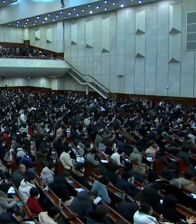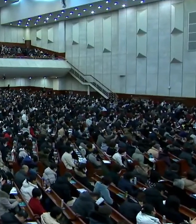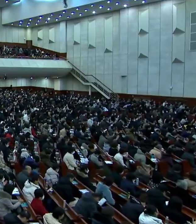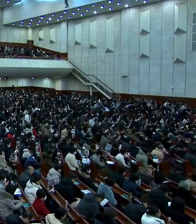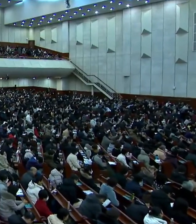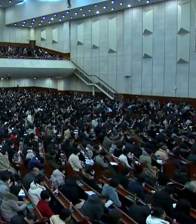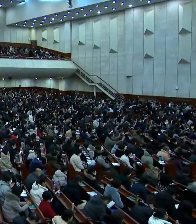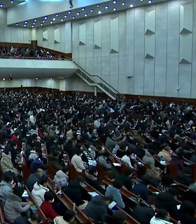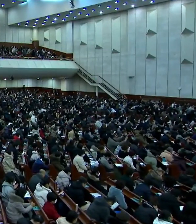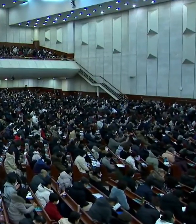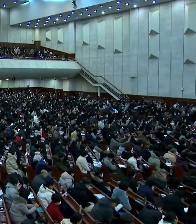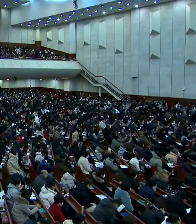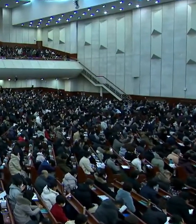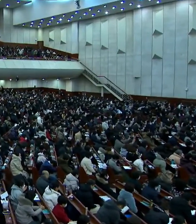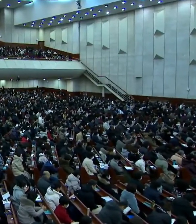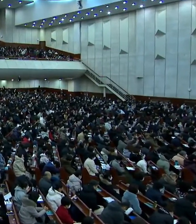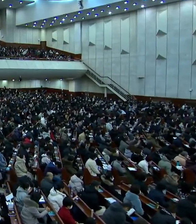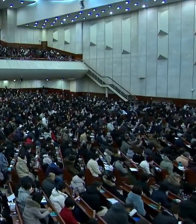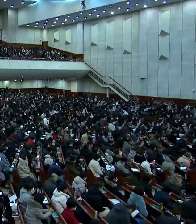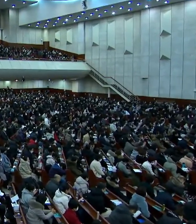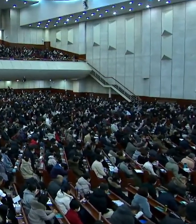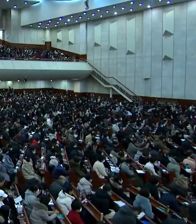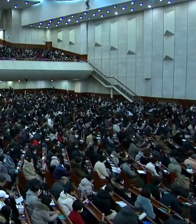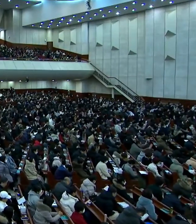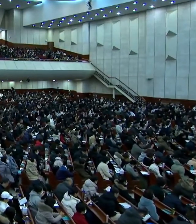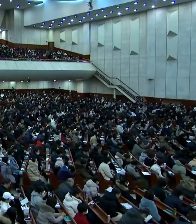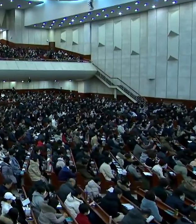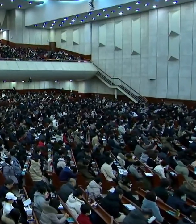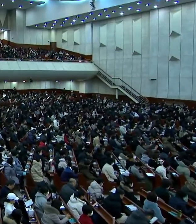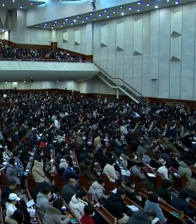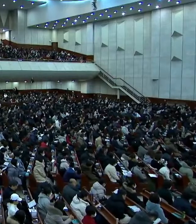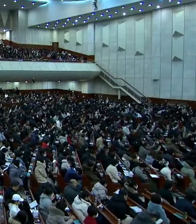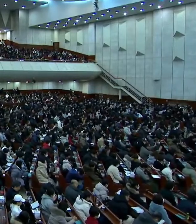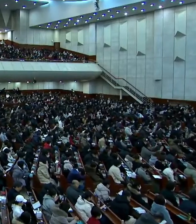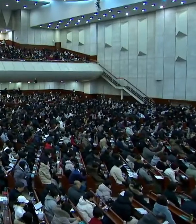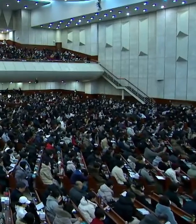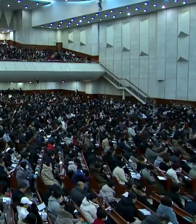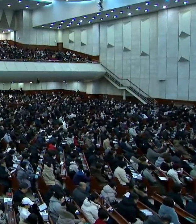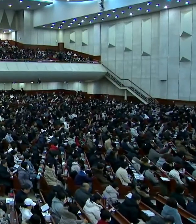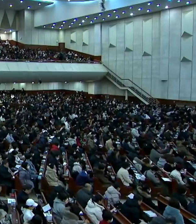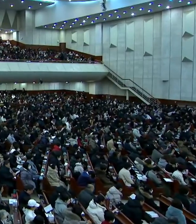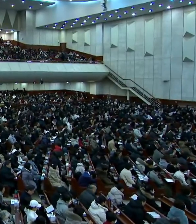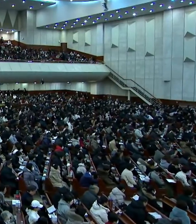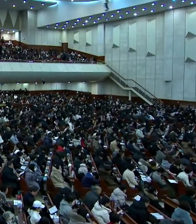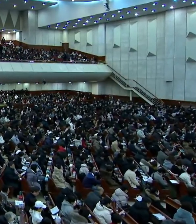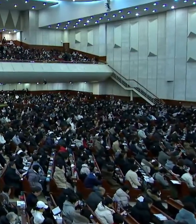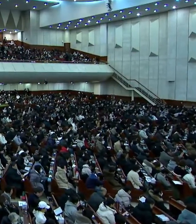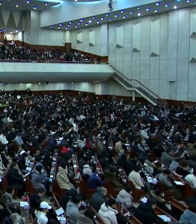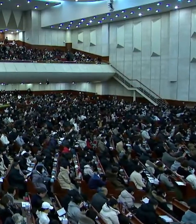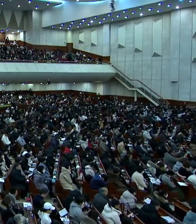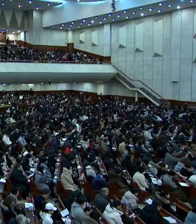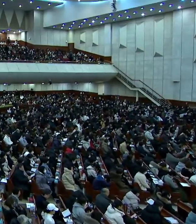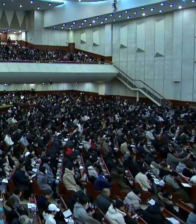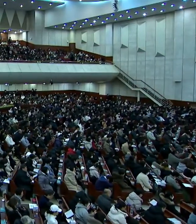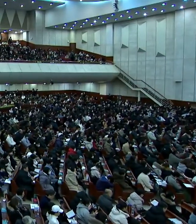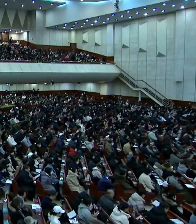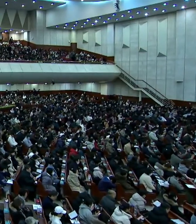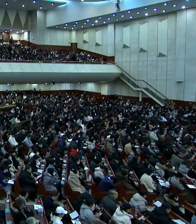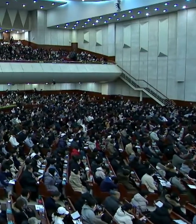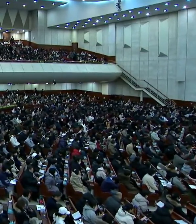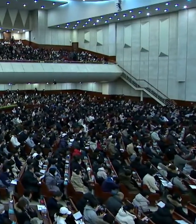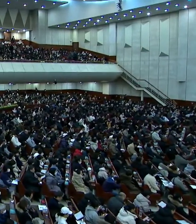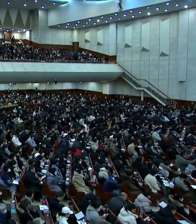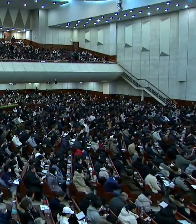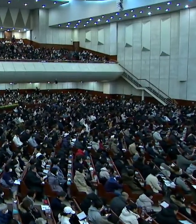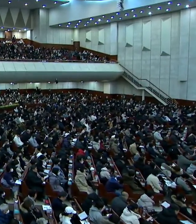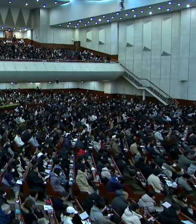충만히 역사하니 성령이 우리 가운데 말씀과 더불어 우리 심령 가운데에 충만히 역사하는 시간 될